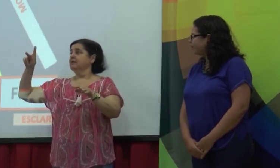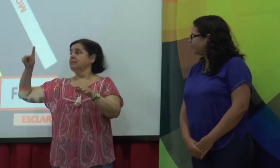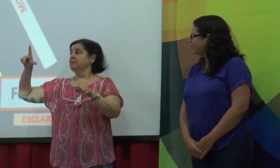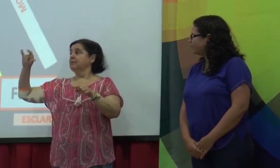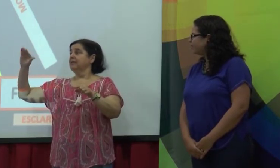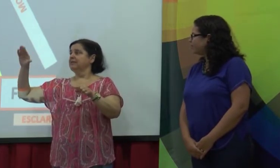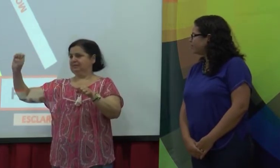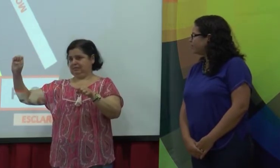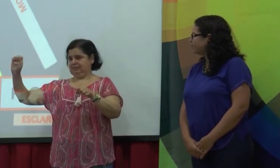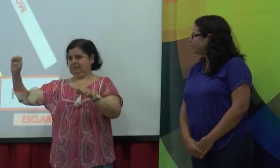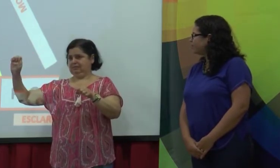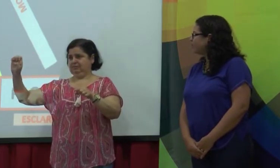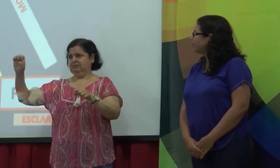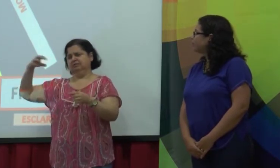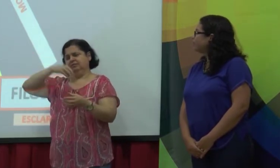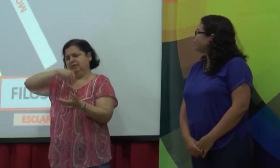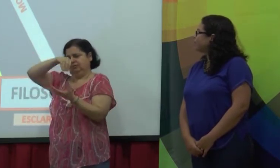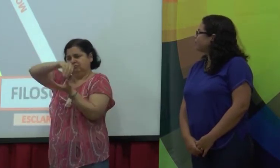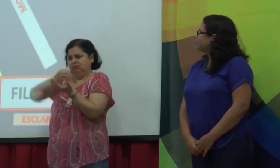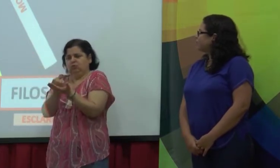triângulo, né,